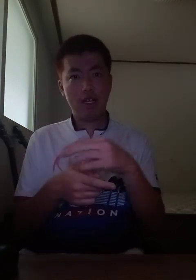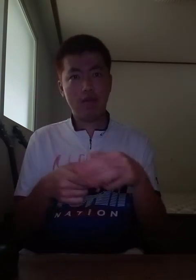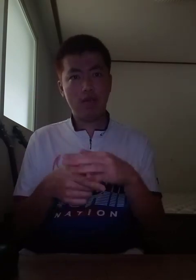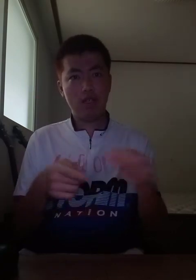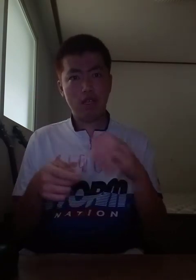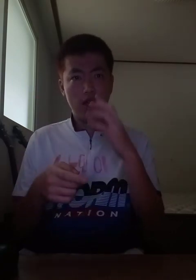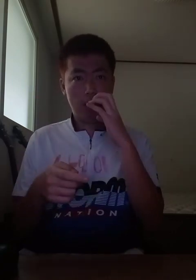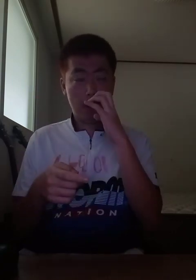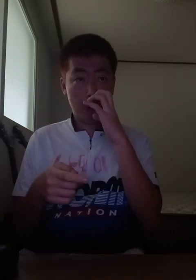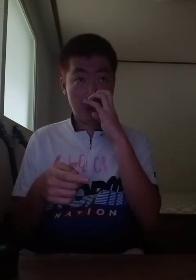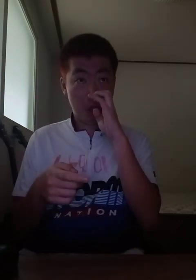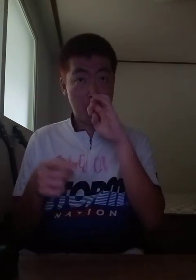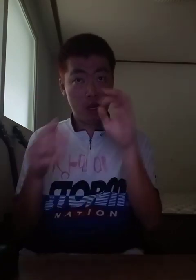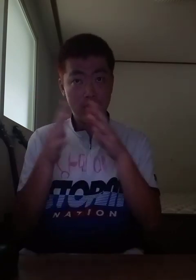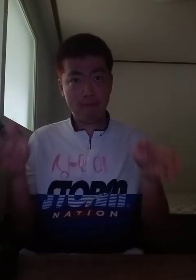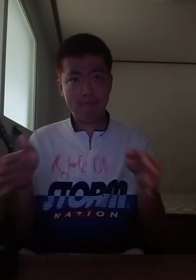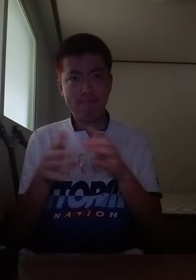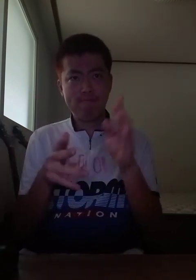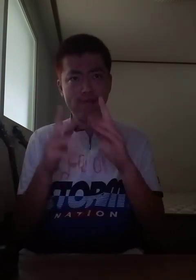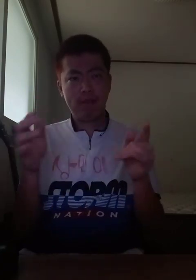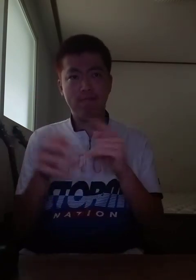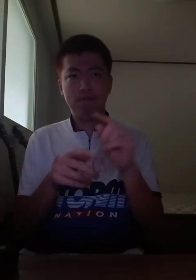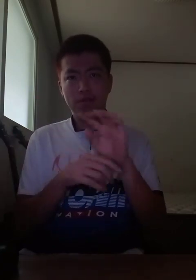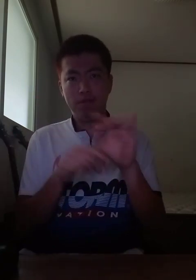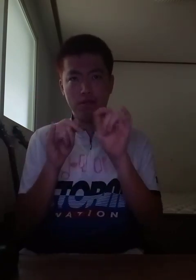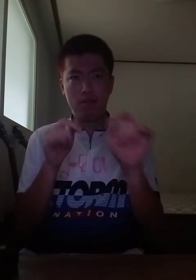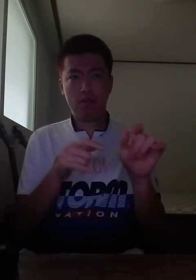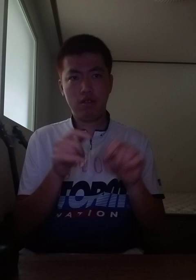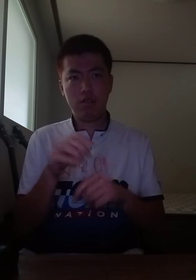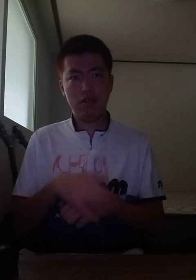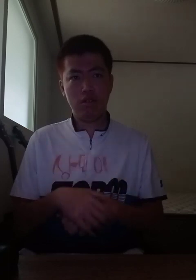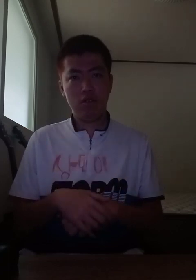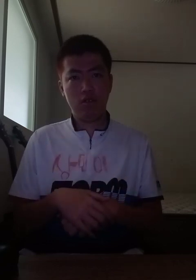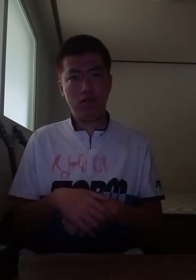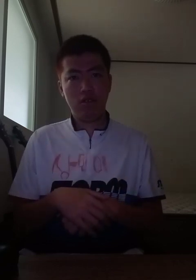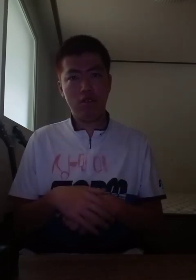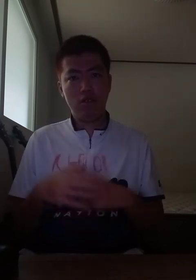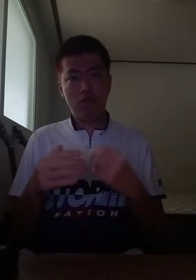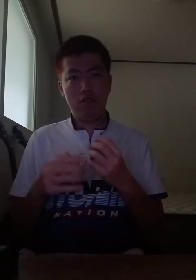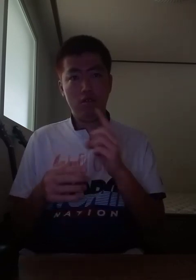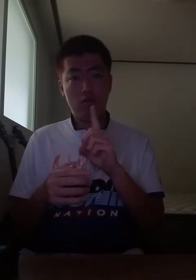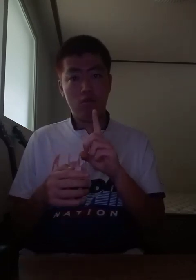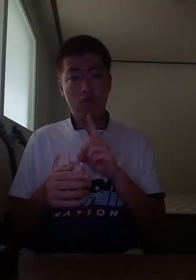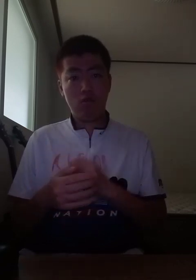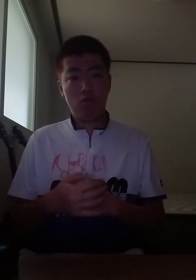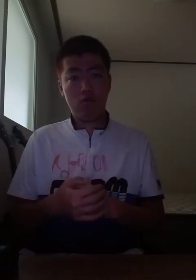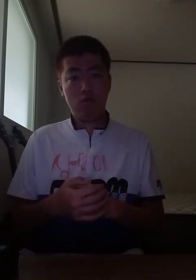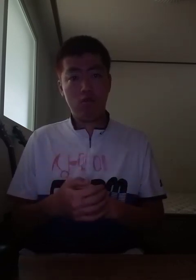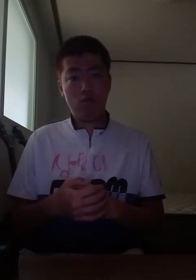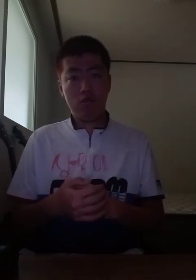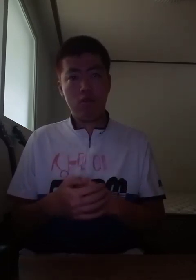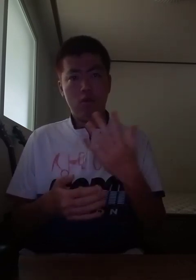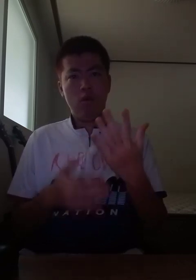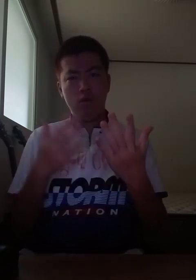버스인데 정류장 간 이동에만 10분이 넘게 걸렸습니다. 처음에 어떠신가요? 한 5에서 10분 더 걸리는 것